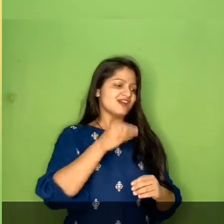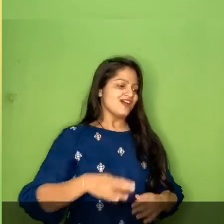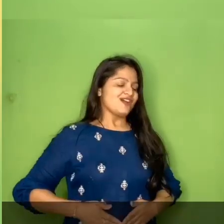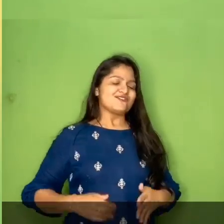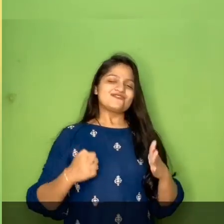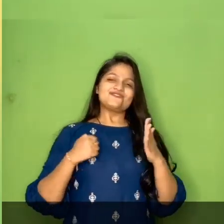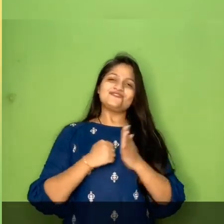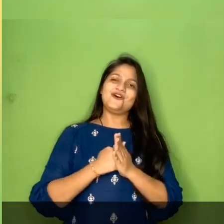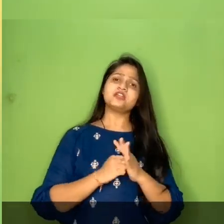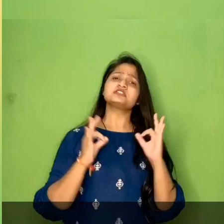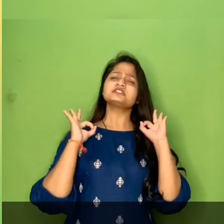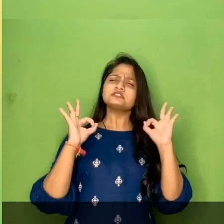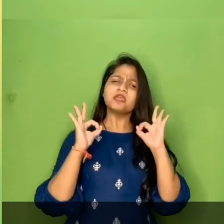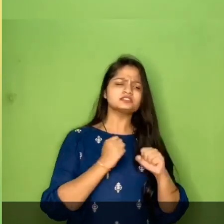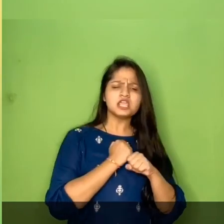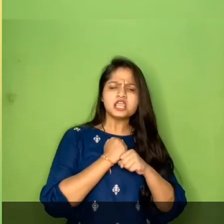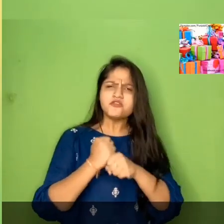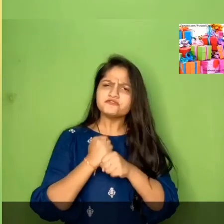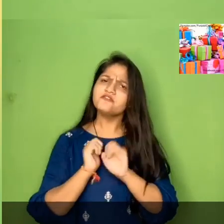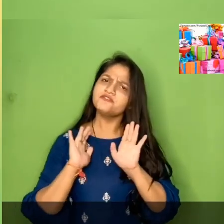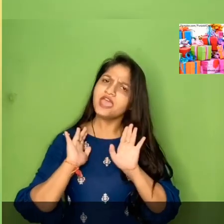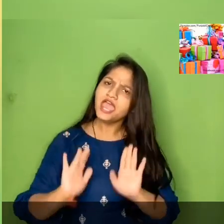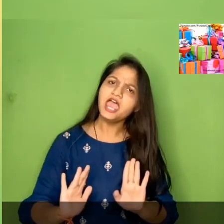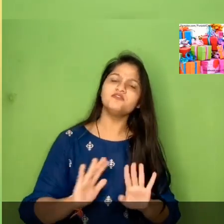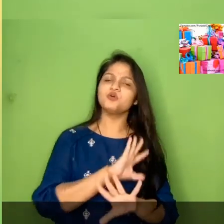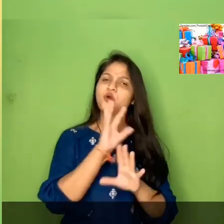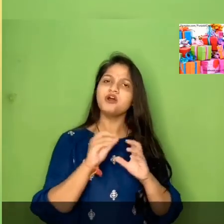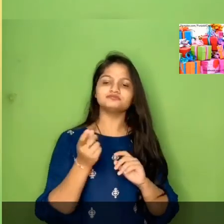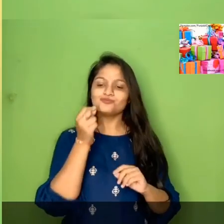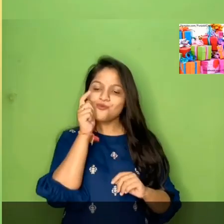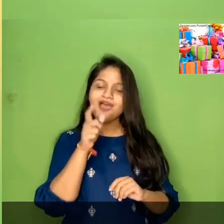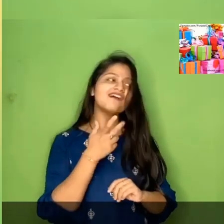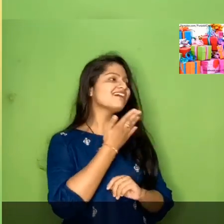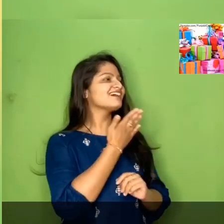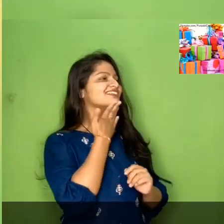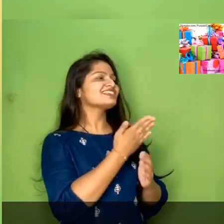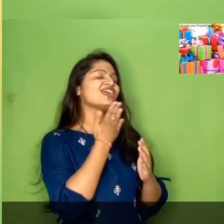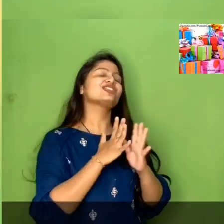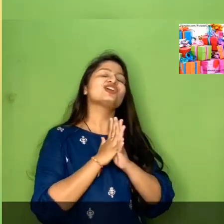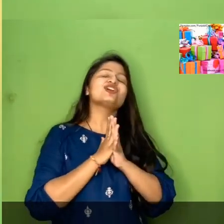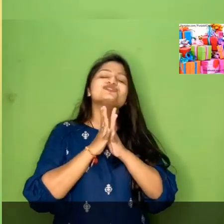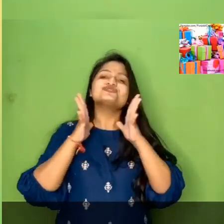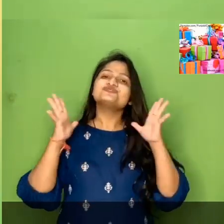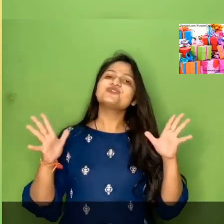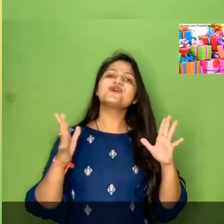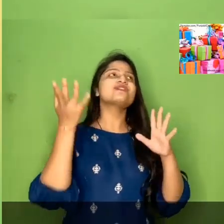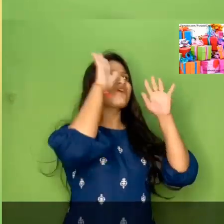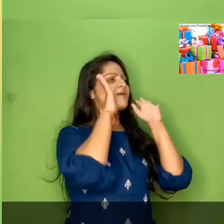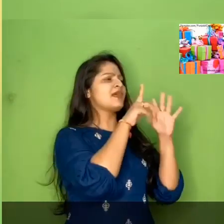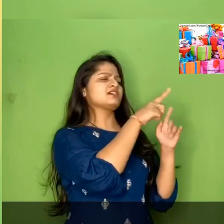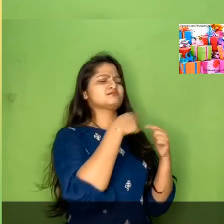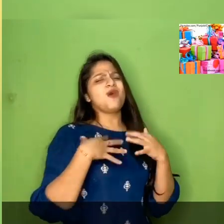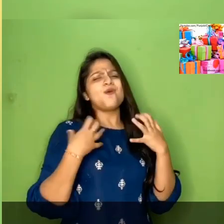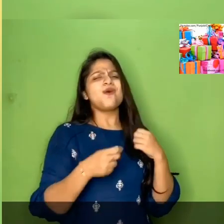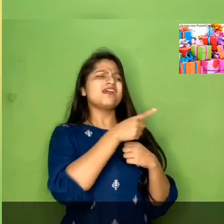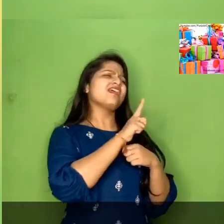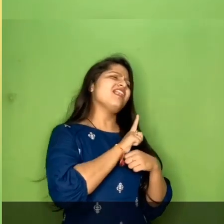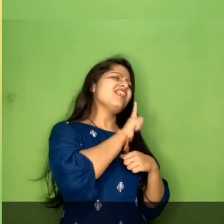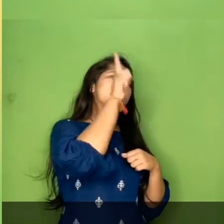था। अगले दिन साधु ने भरपेट खाना खाया और उससे उपहार भी लिए। साधु ने कहा, मैं तुम्हें आशीर्वाद देता